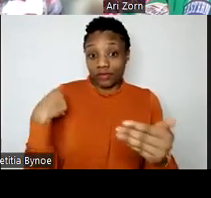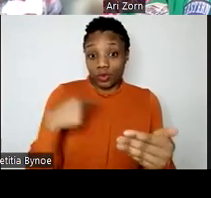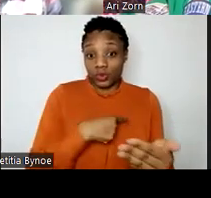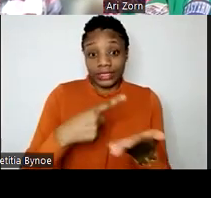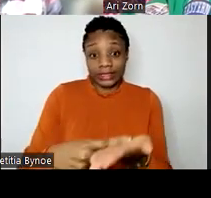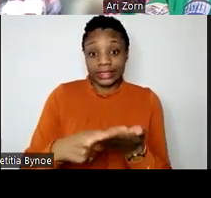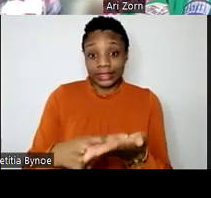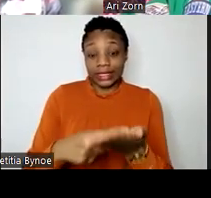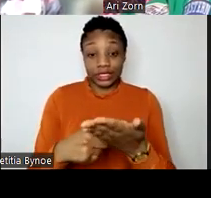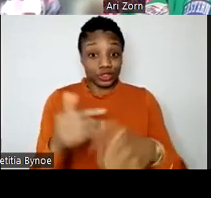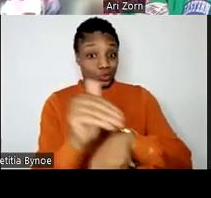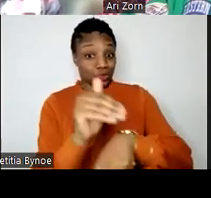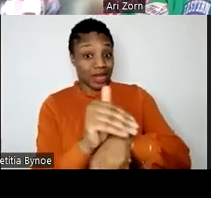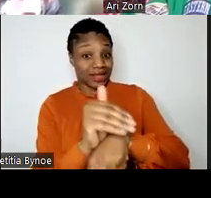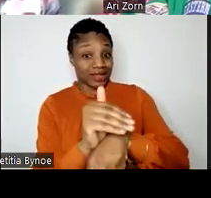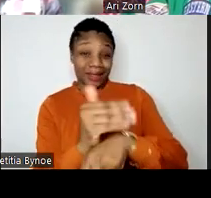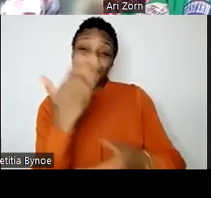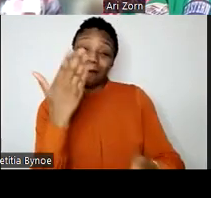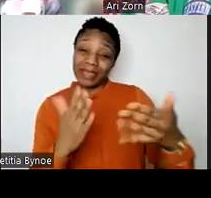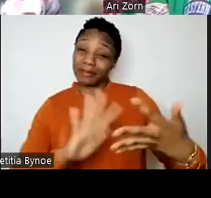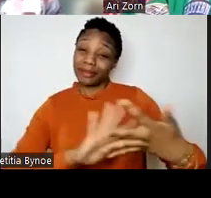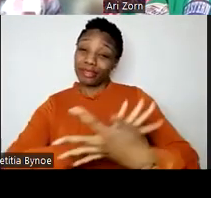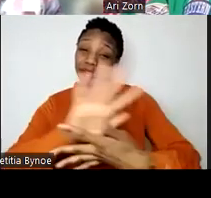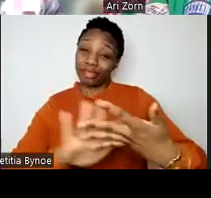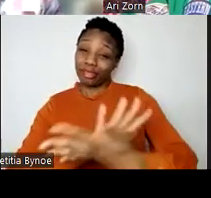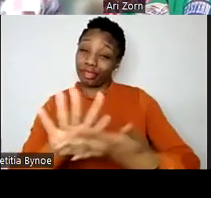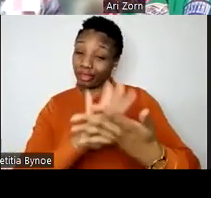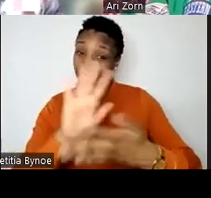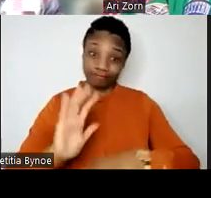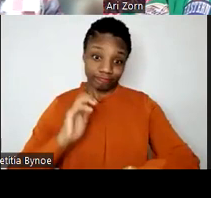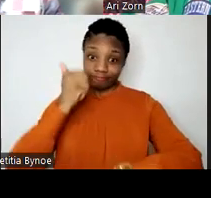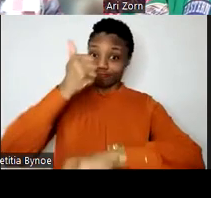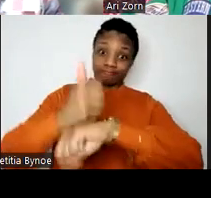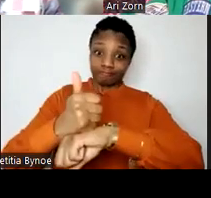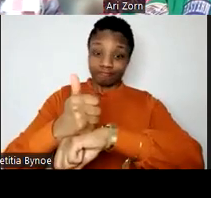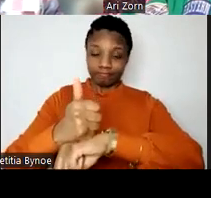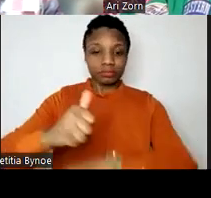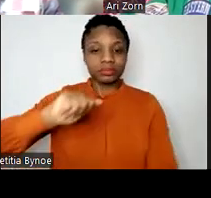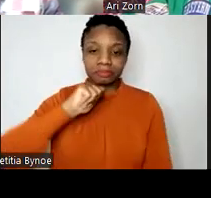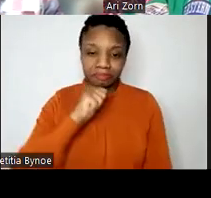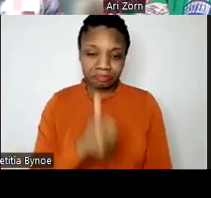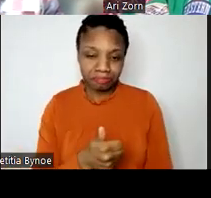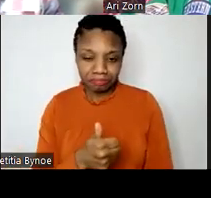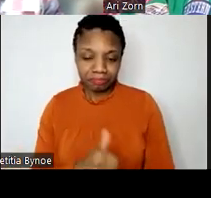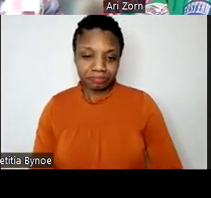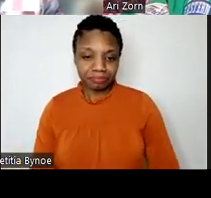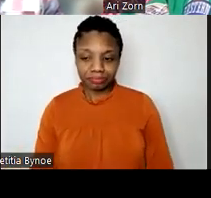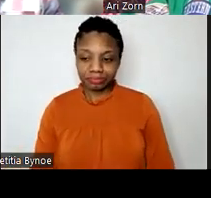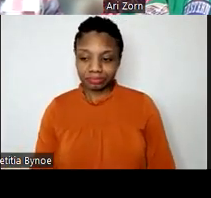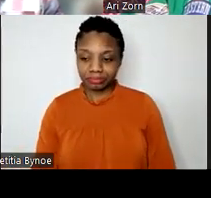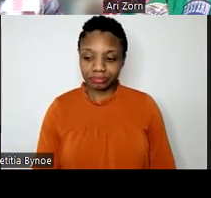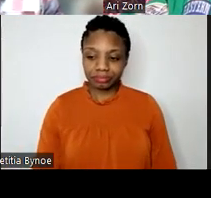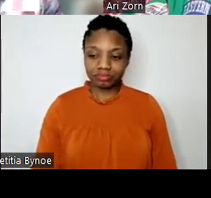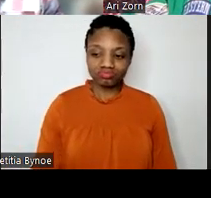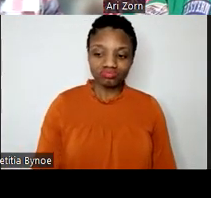eh regularizado Eh no tienen que responder a la pregunta que estoy haciendo Todavía e o el comentario más bien